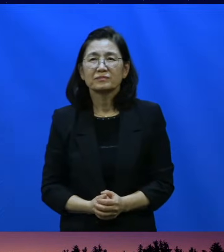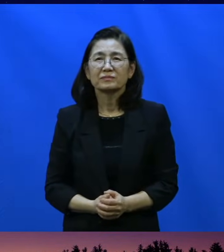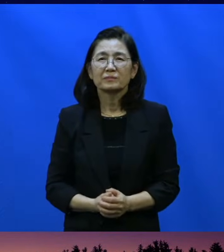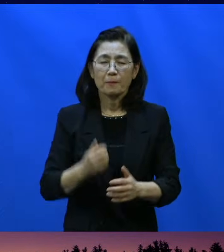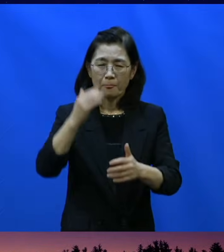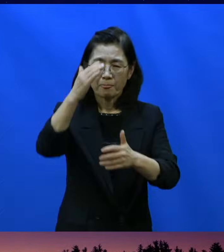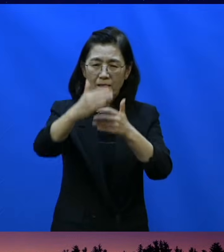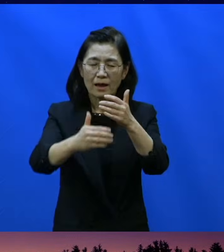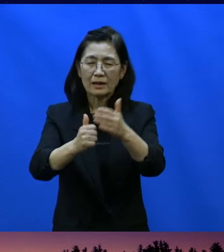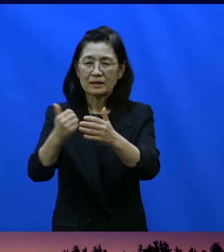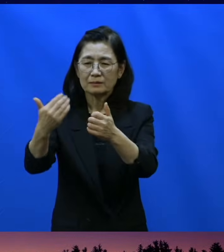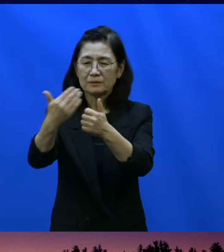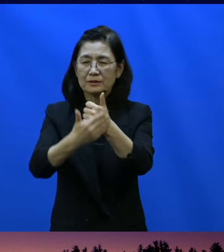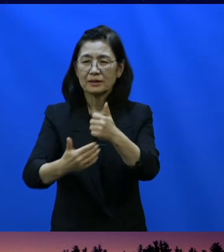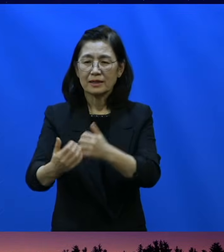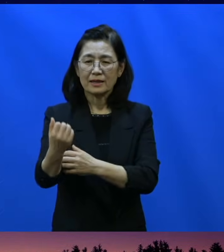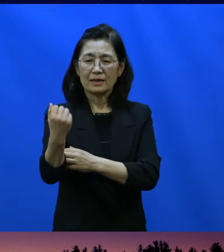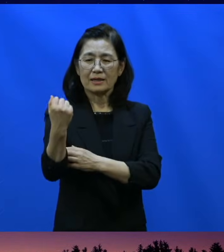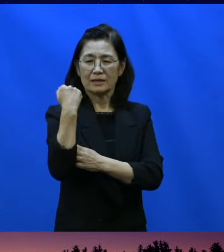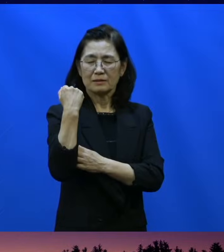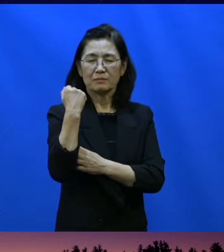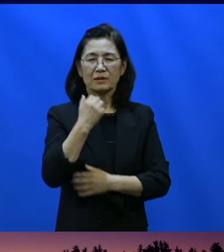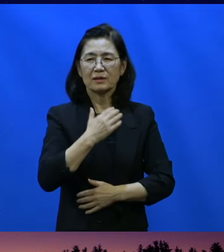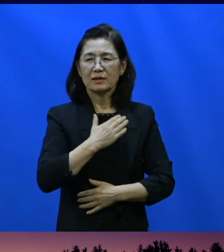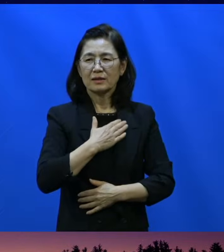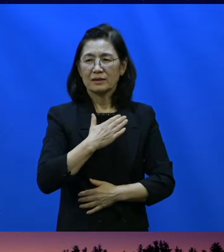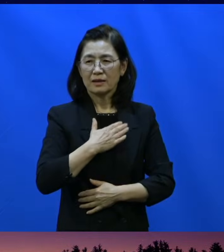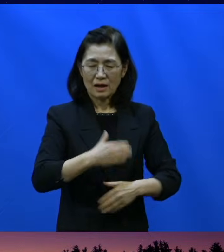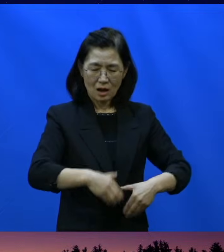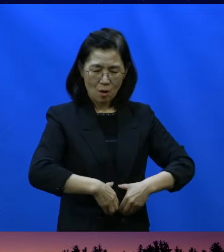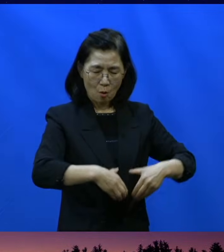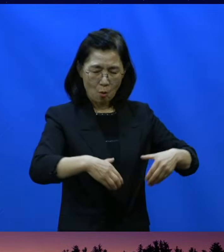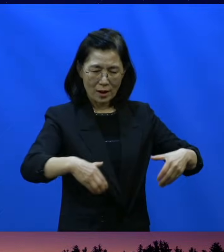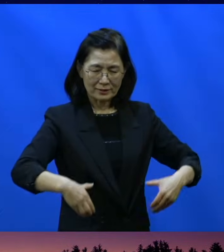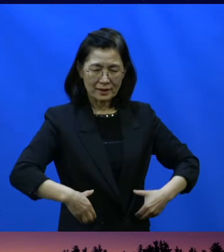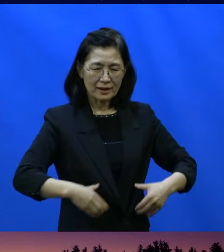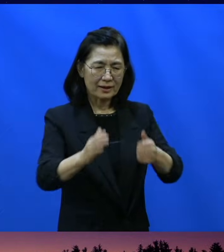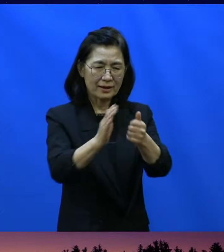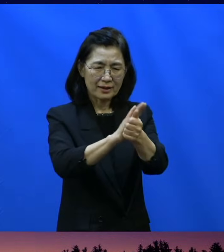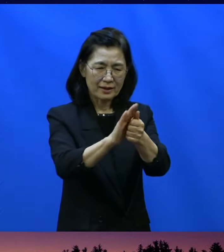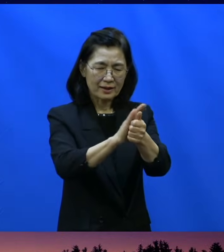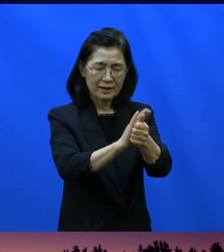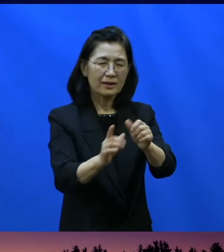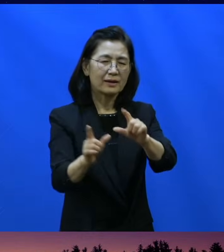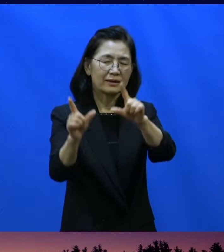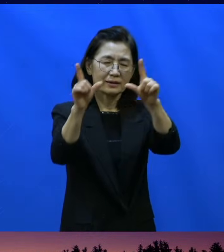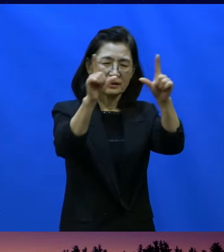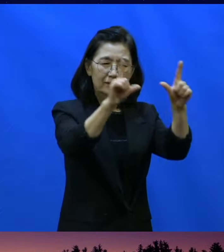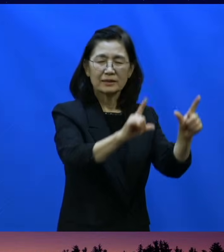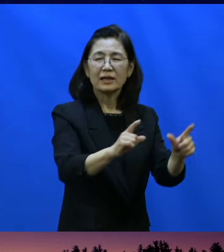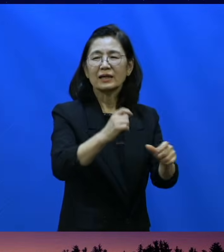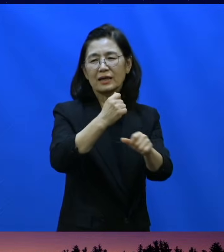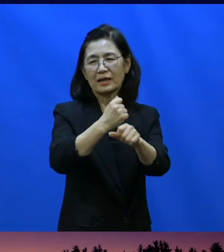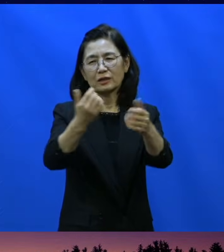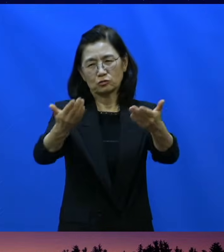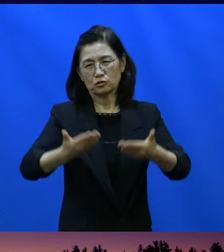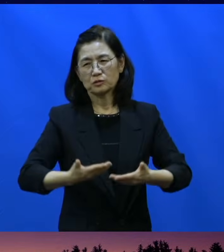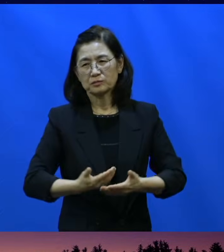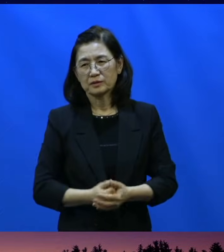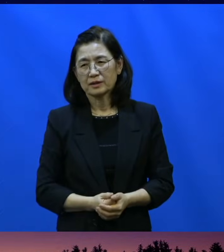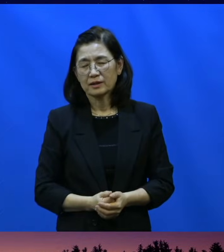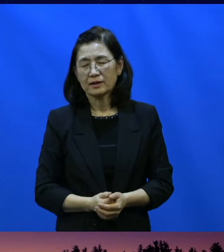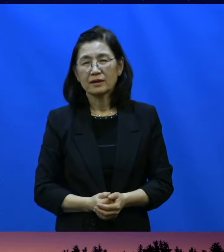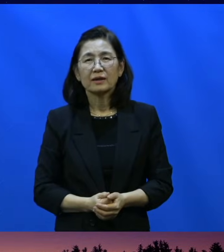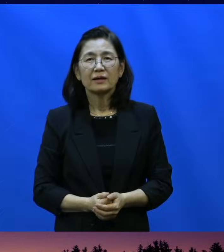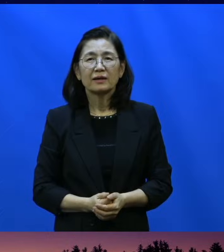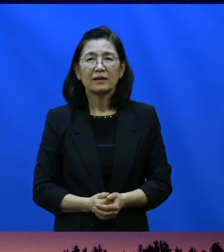은혜의 힘이 나를 움직이게 만드는 원동력이 된다는 거예요. 이 어마어마한 하나님의 은혜를 입었기 때문에 그 은혜에 푹 젖은